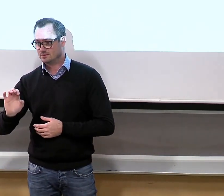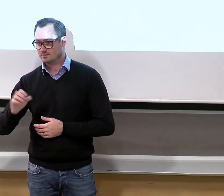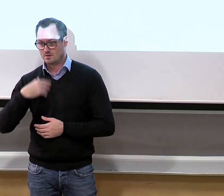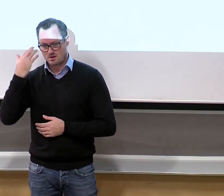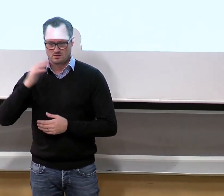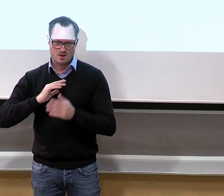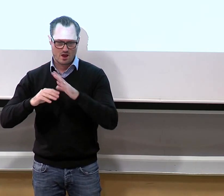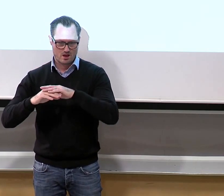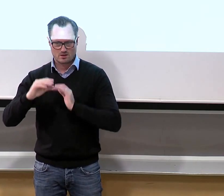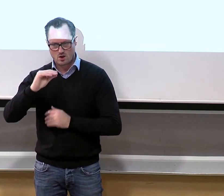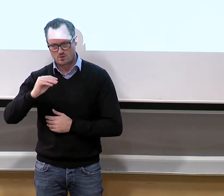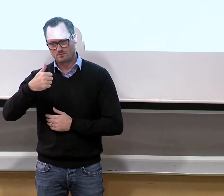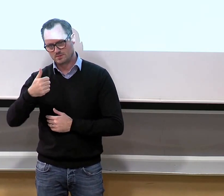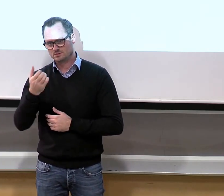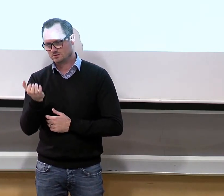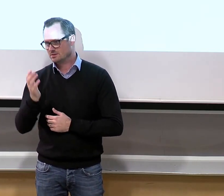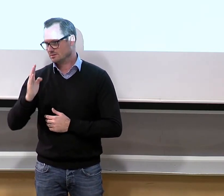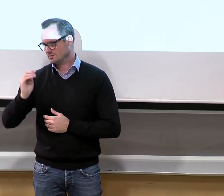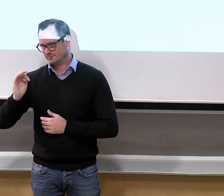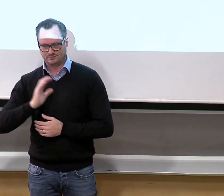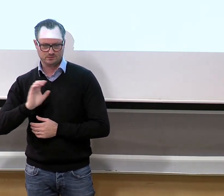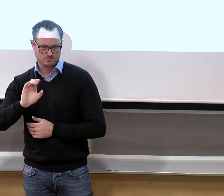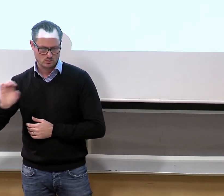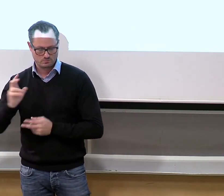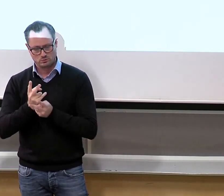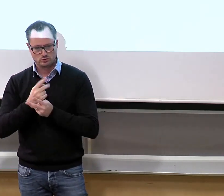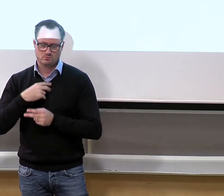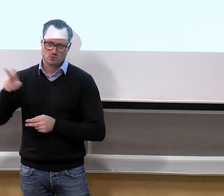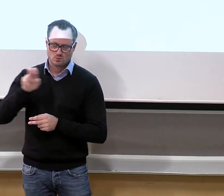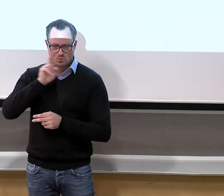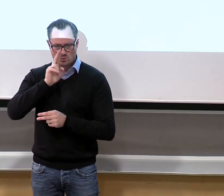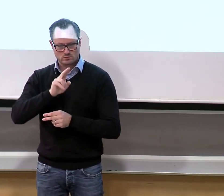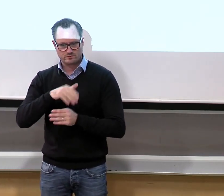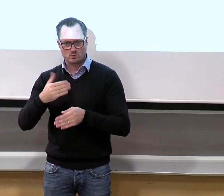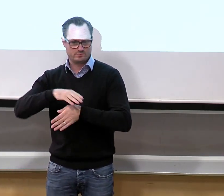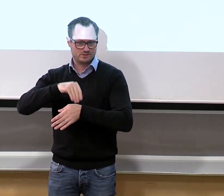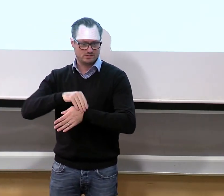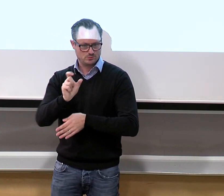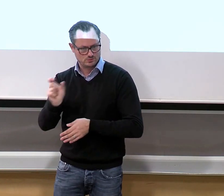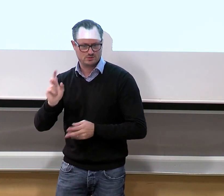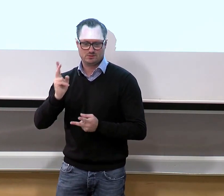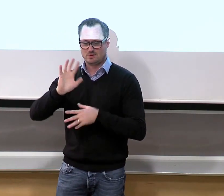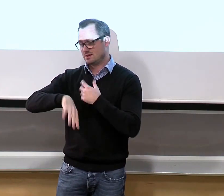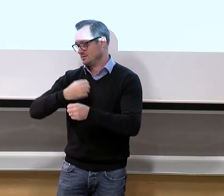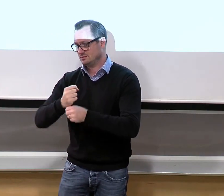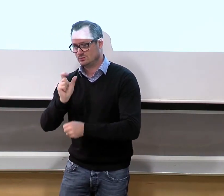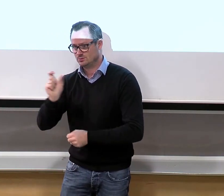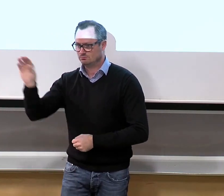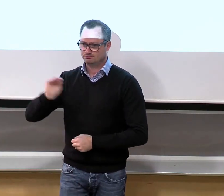Och en annan del är även bokstavering, att man då kan via bokstäver uttrycka ord. Det kan vara lånord